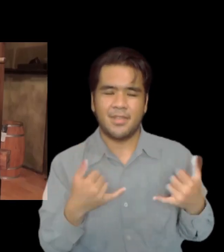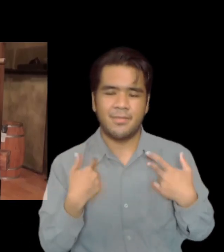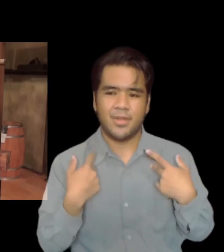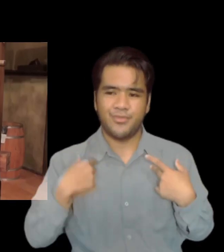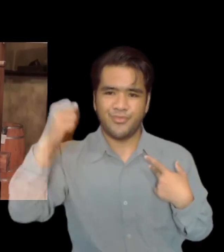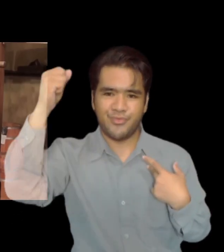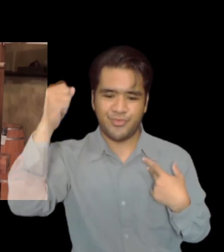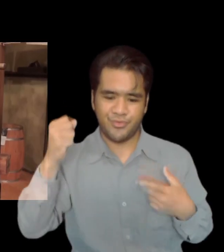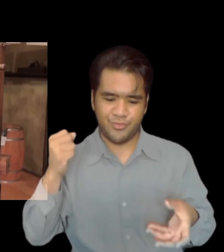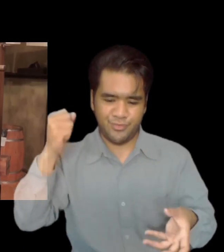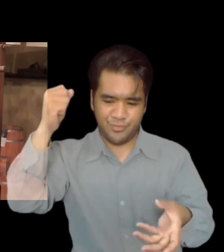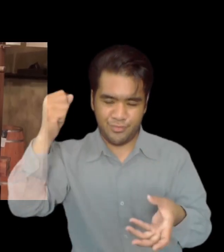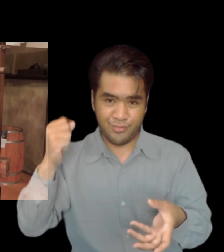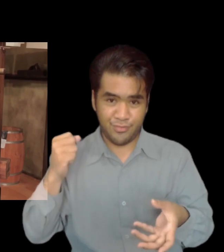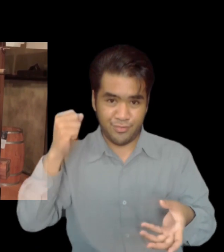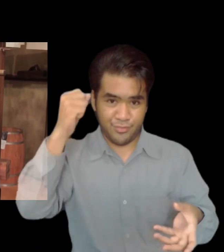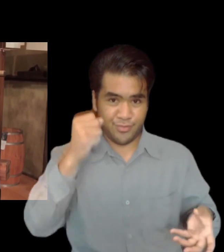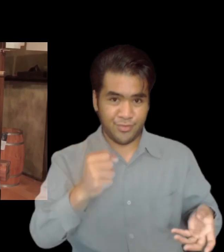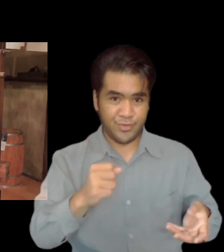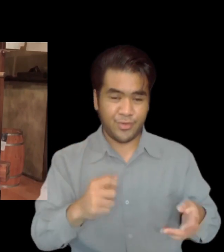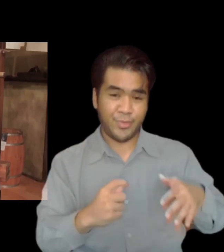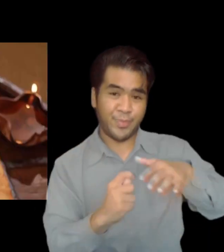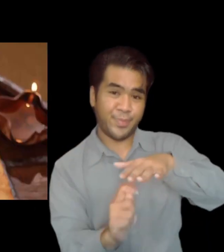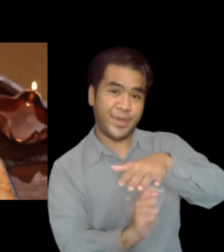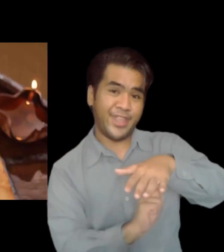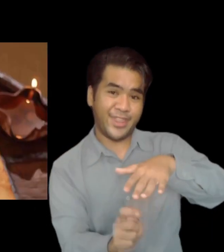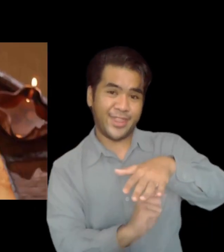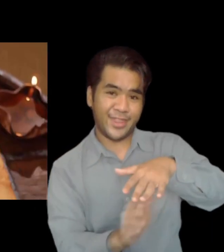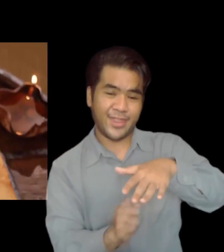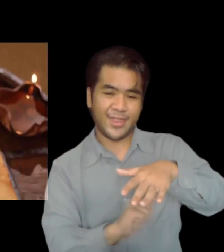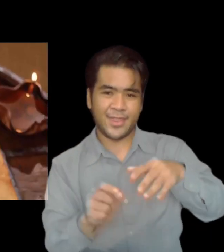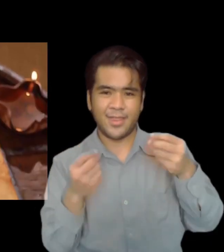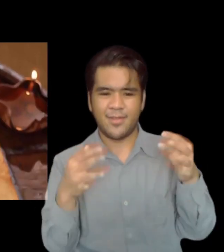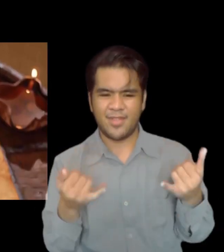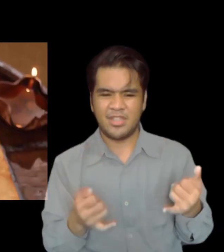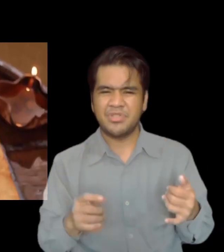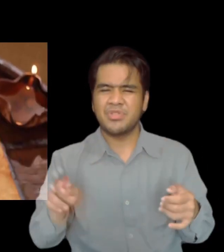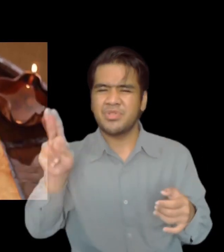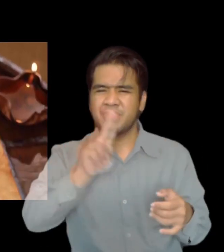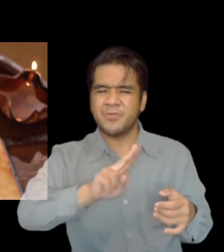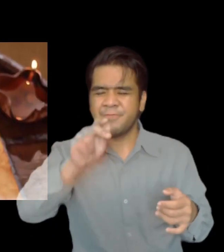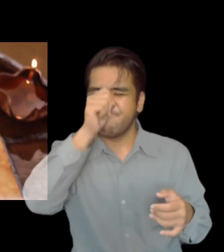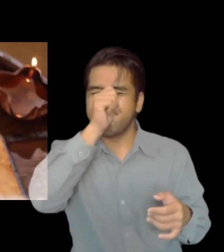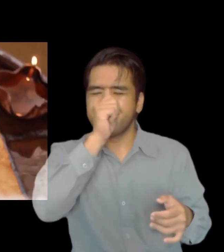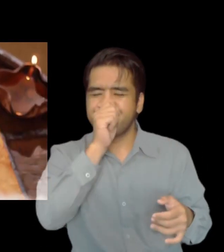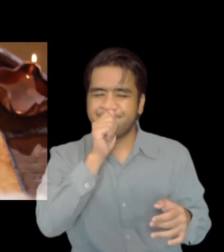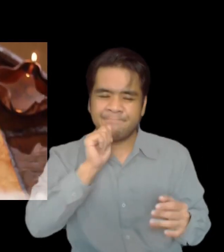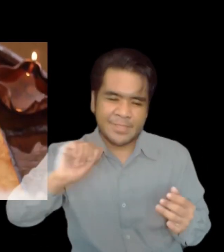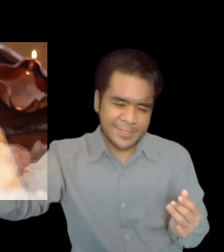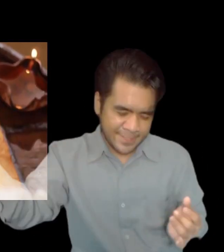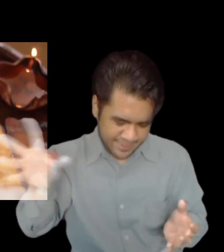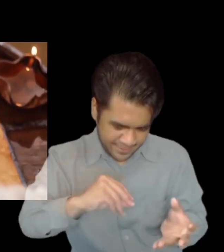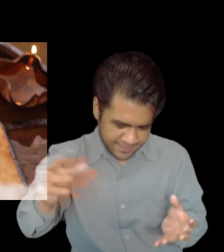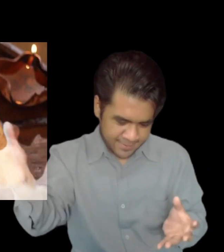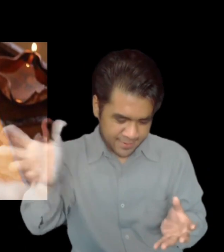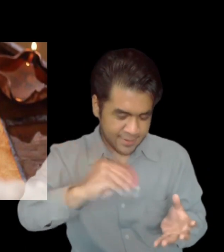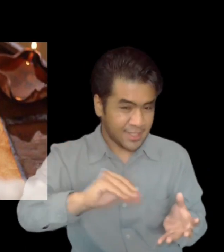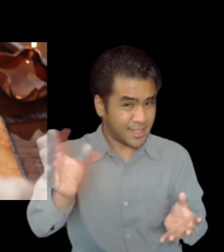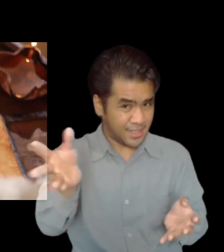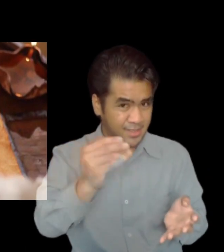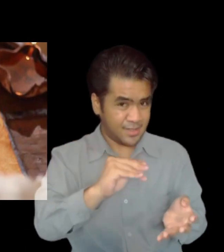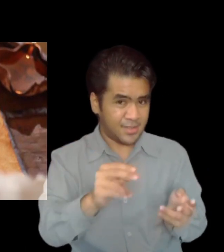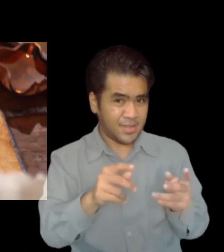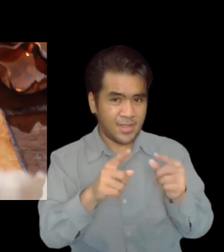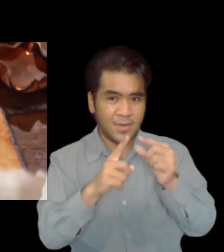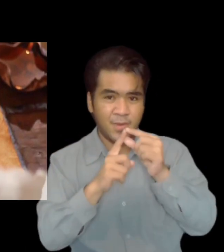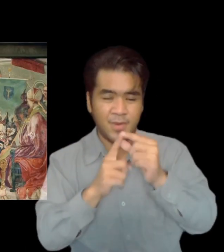printing press ay naimbento lamang noong taong 1440, kaya hindi po biro ang kanilang ginawang sakripisyo sa mano-manong pagkopya ng bawat